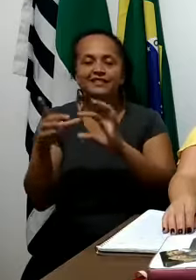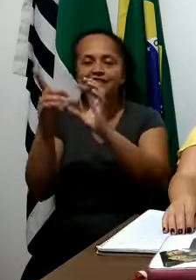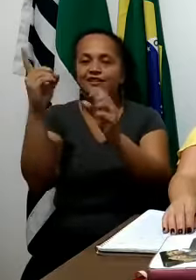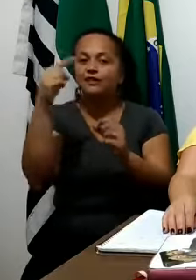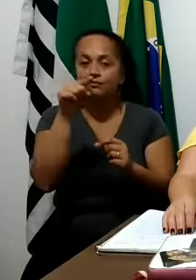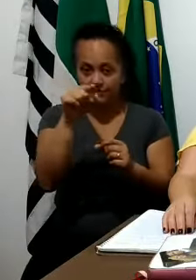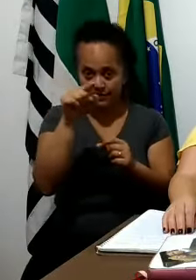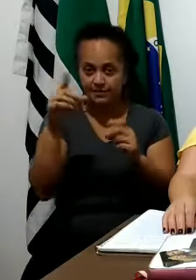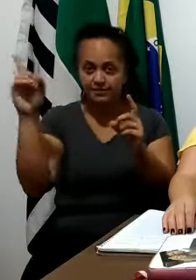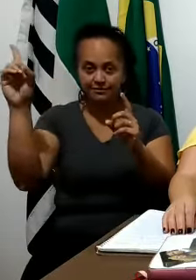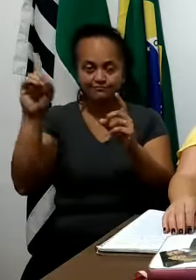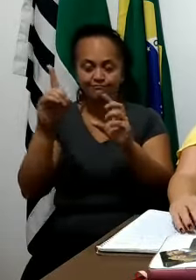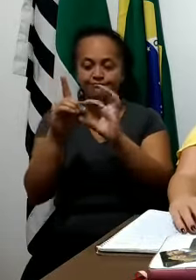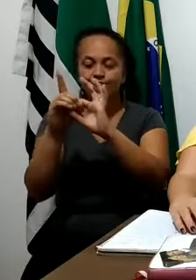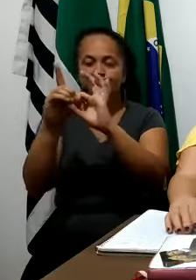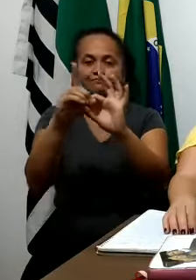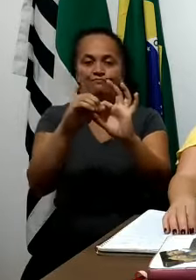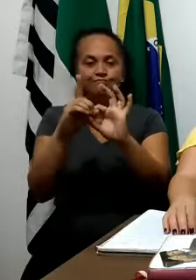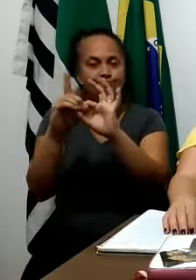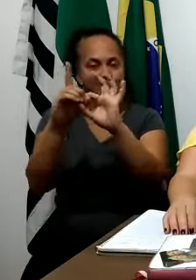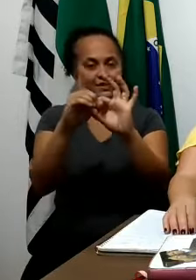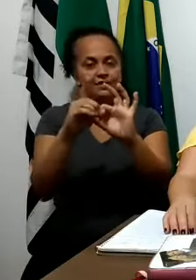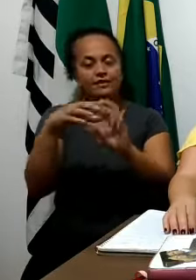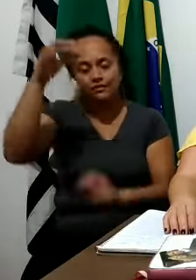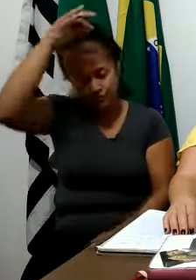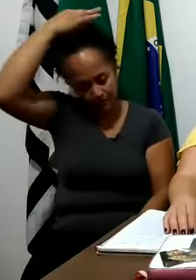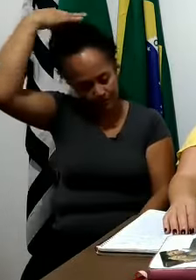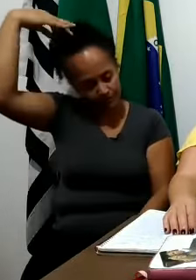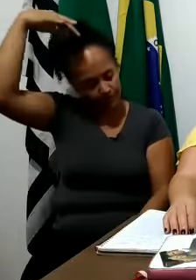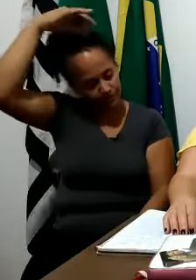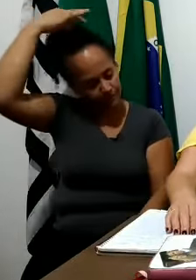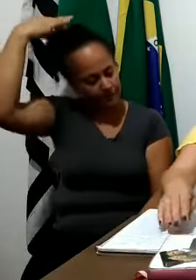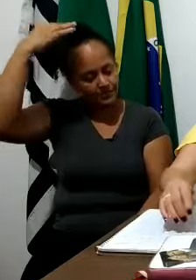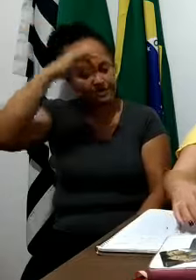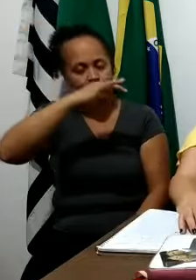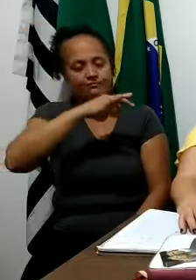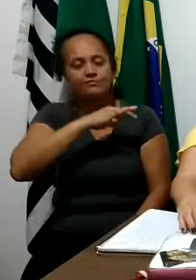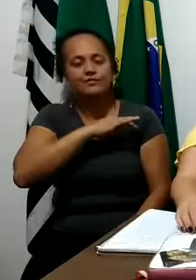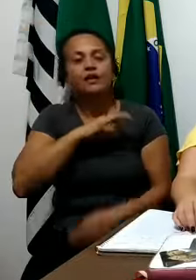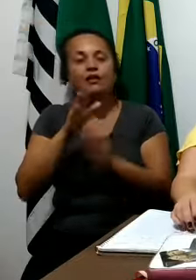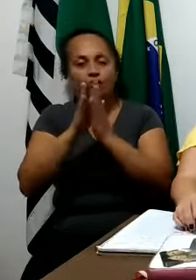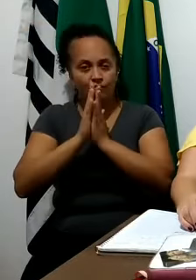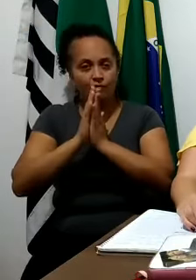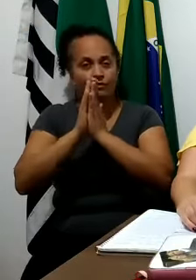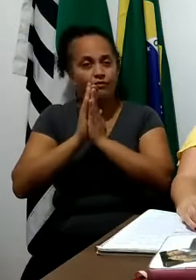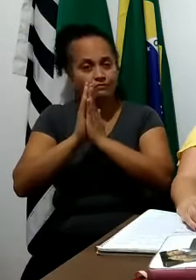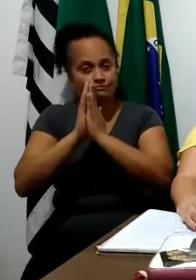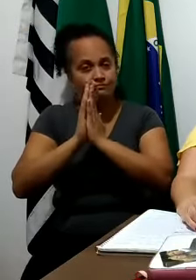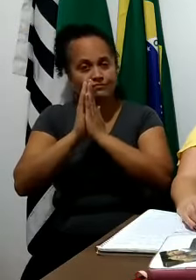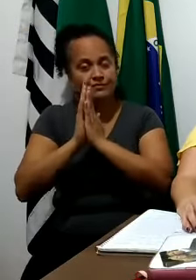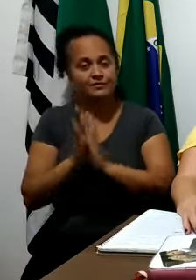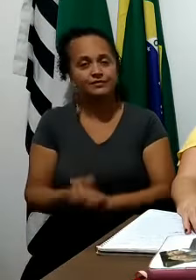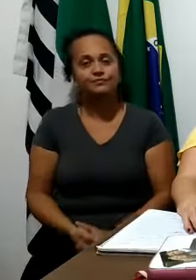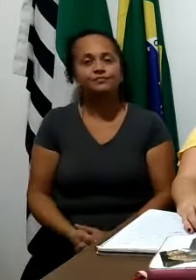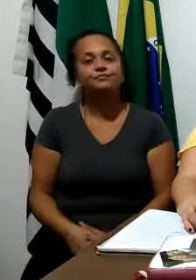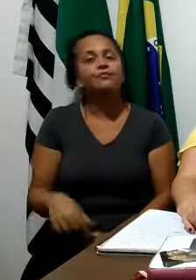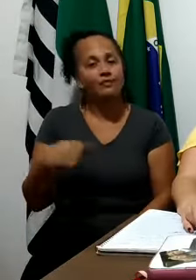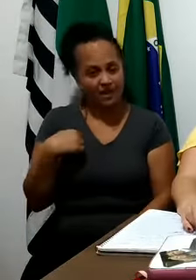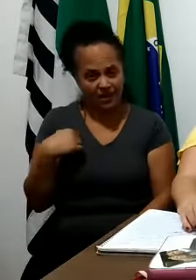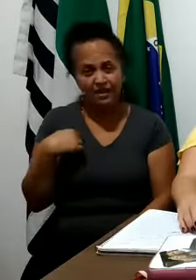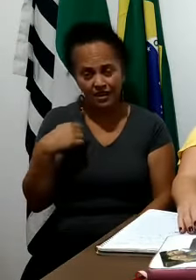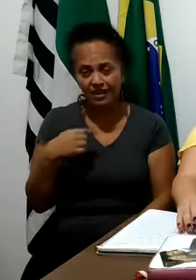Espírito Santo, oração. A oração tem me feito muito bem. tenho vindo nas intercessões